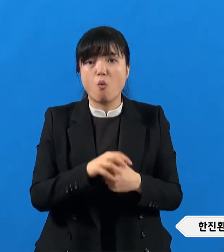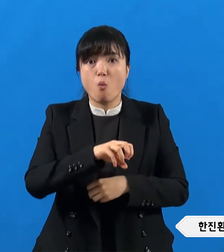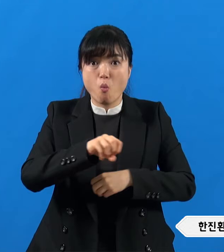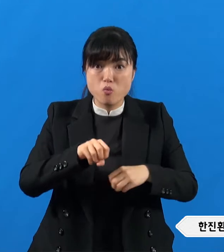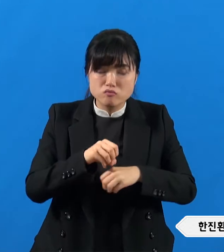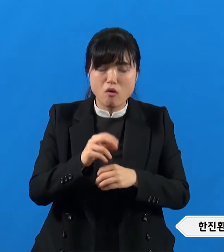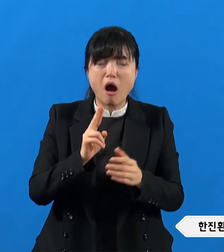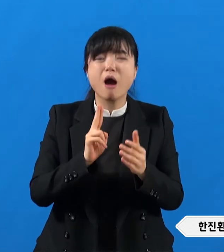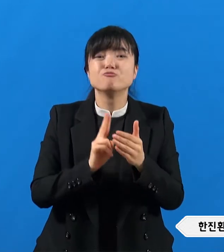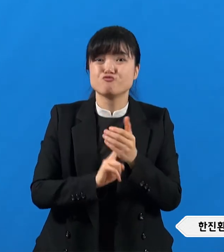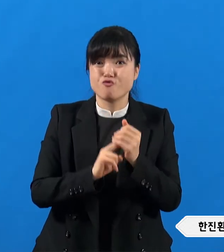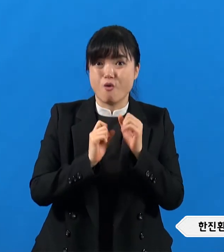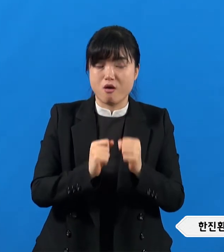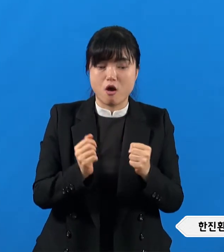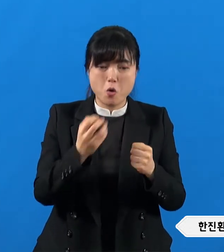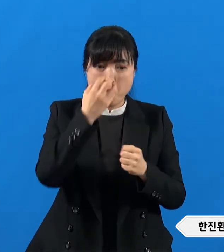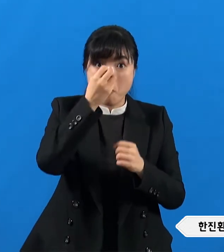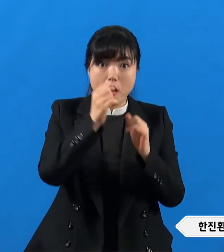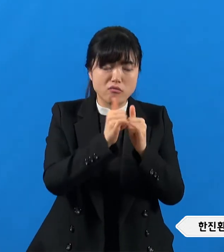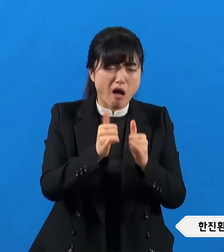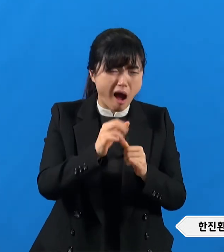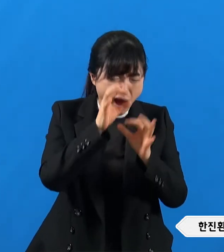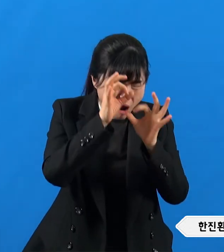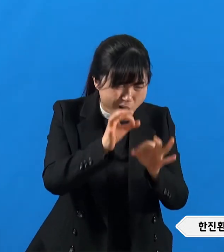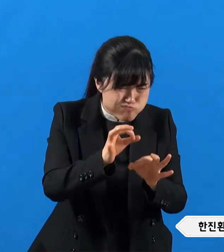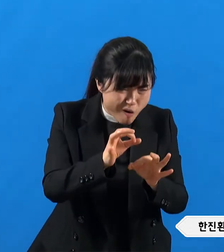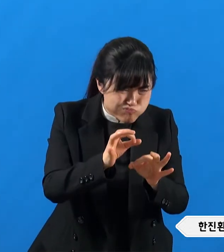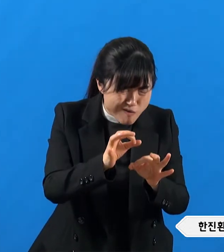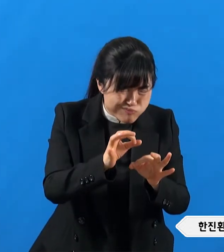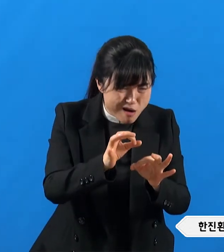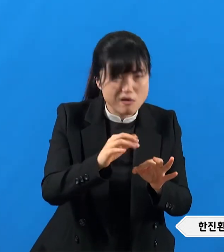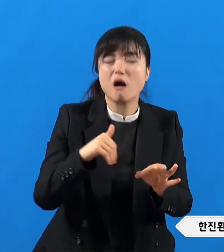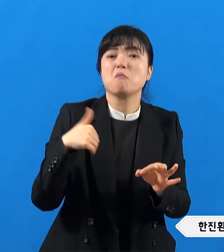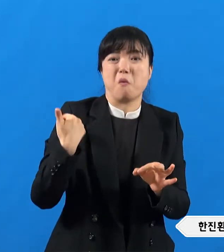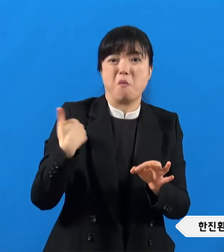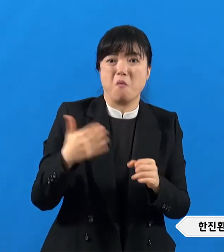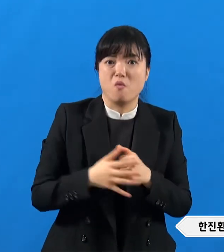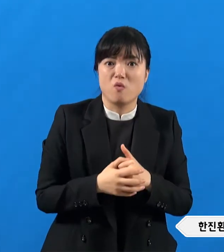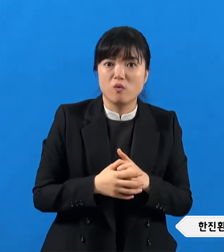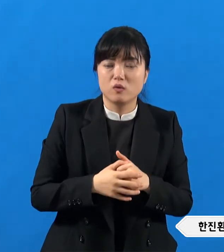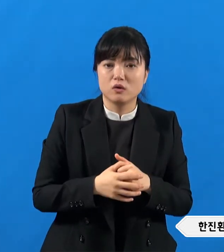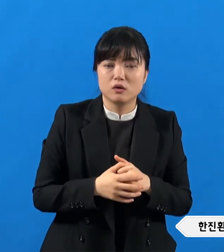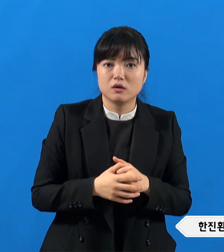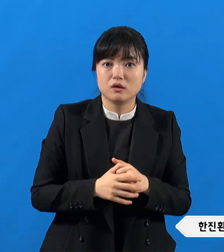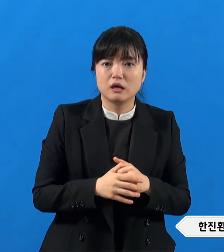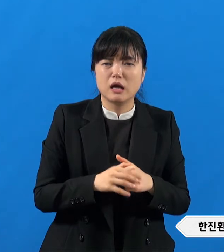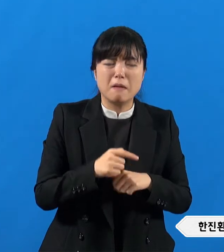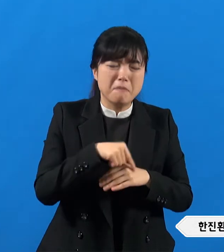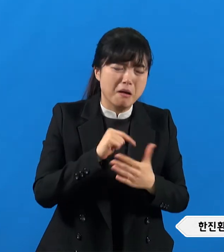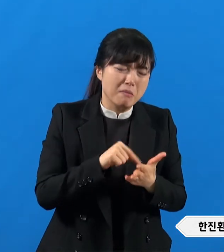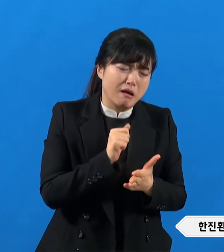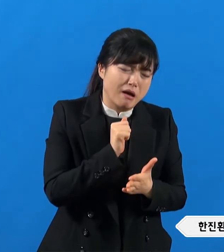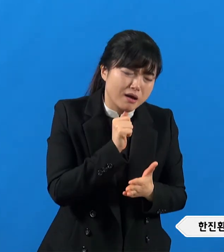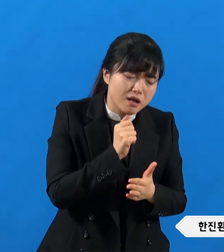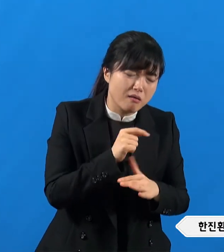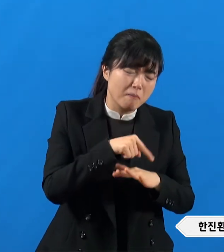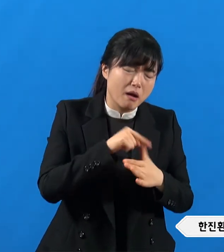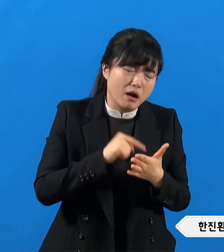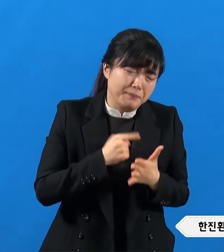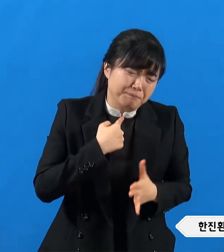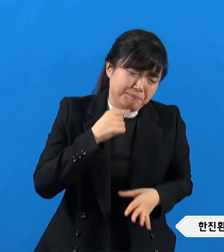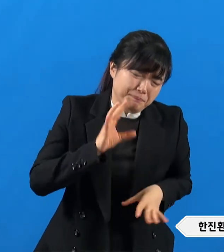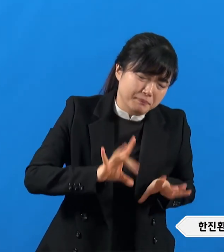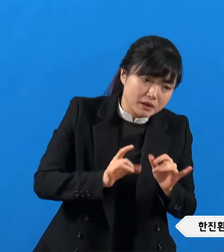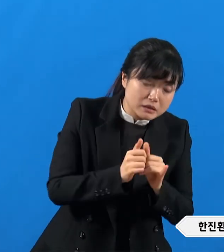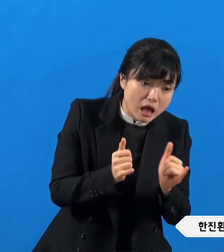감추어져 계셔서 교만한 사람은 아무리 보아도 알 수 없도록, 마음이 가난하고 갈급한 사람들은 분명히 알